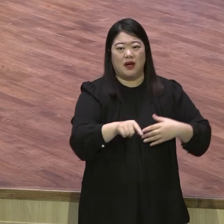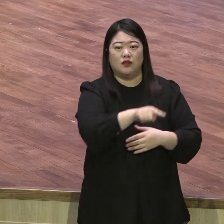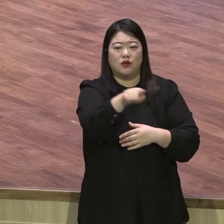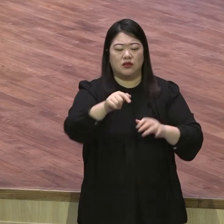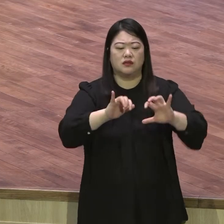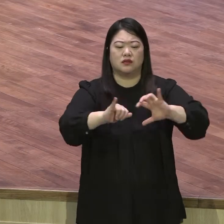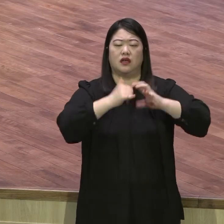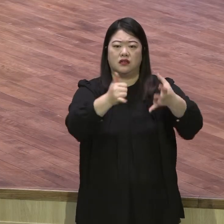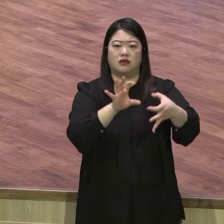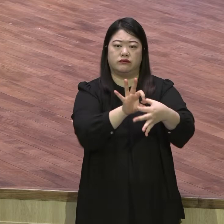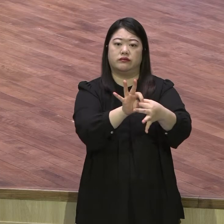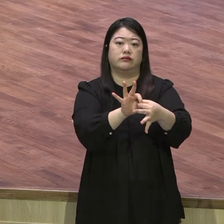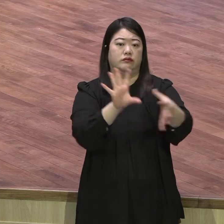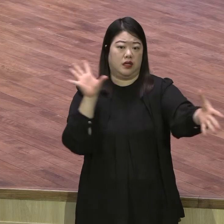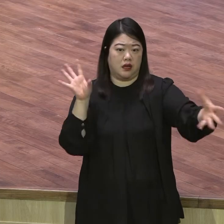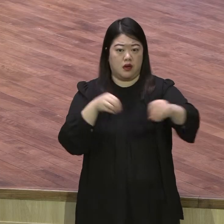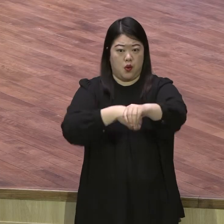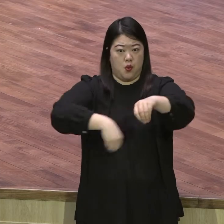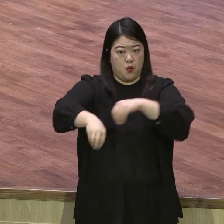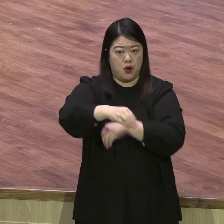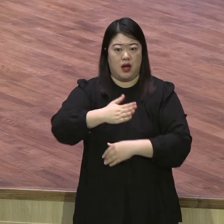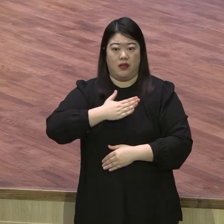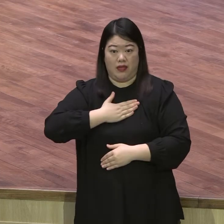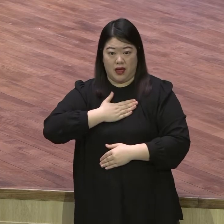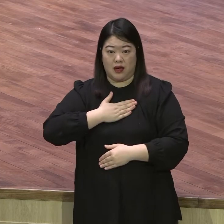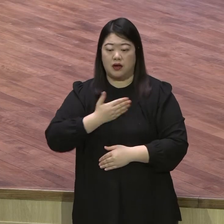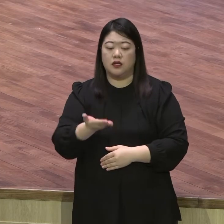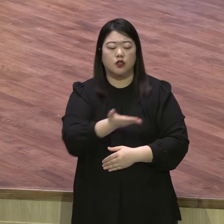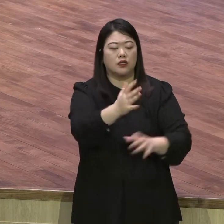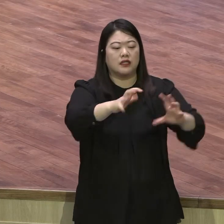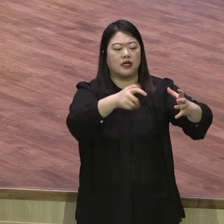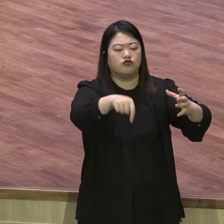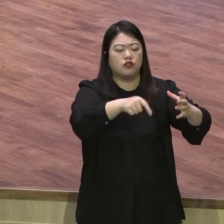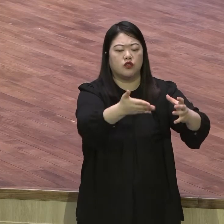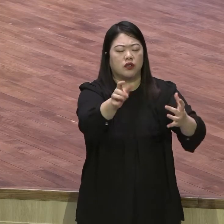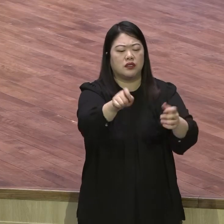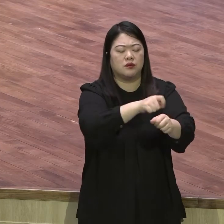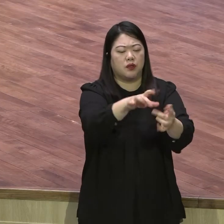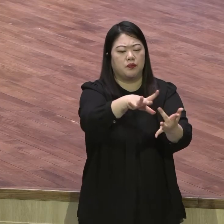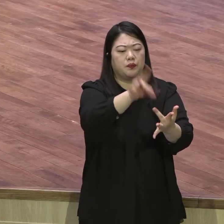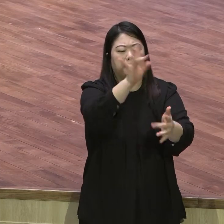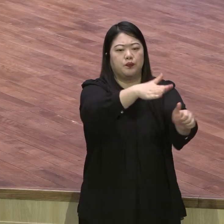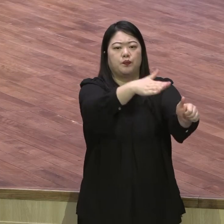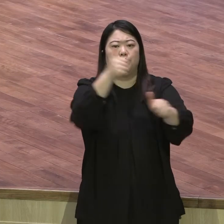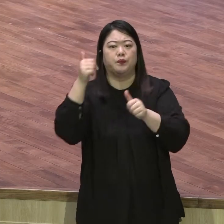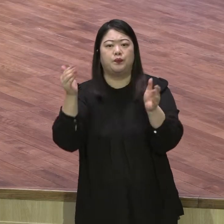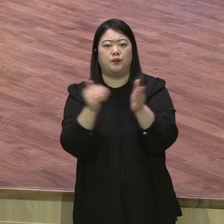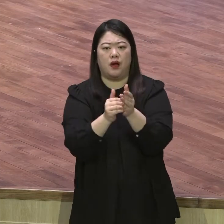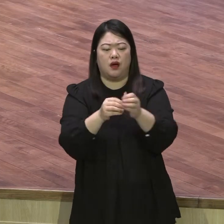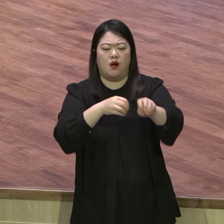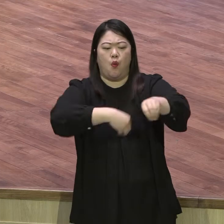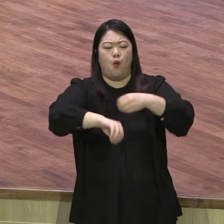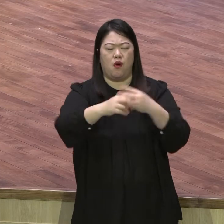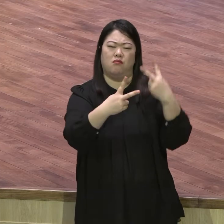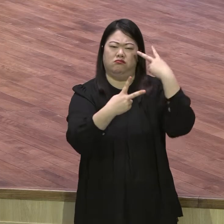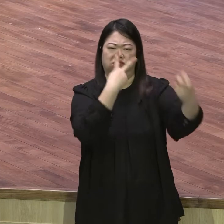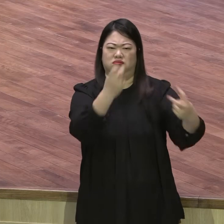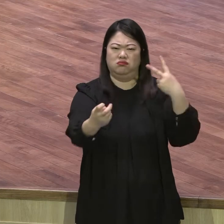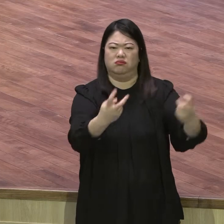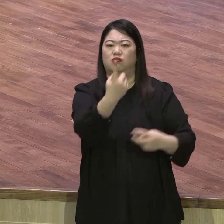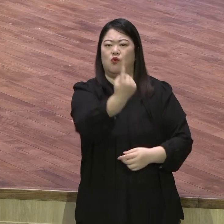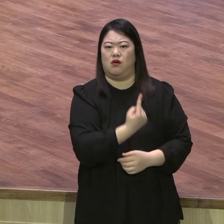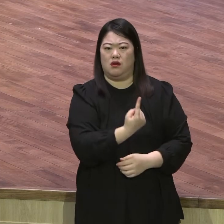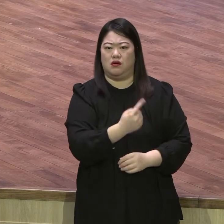속한 자가 아니오. 도리어 내가 너희를 세상에서 택하였기 때문에 세상이 너희를 미워하느니라. 내가